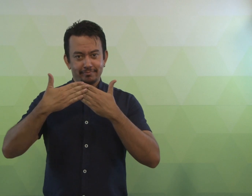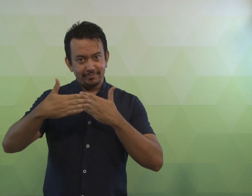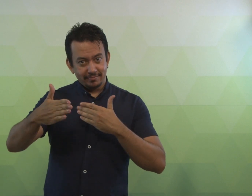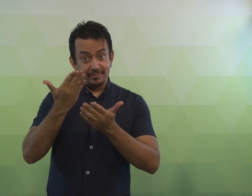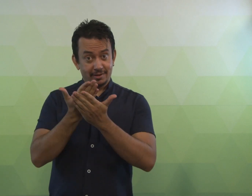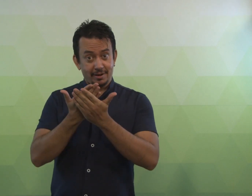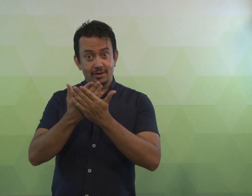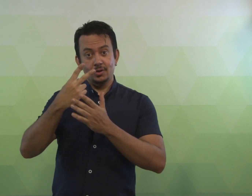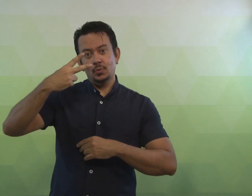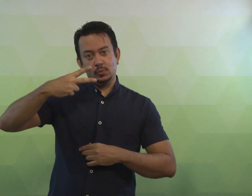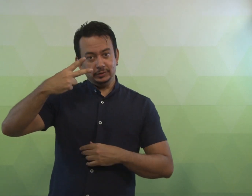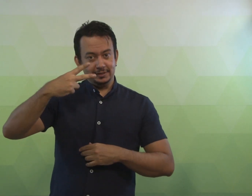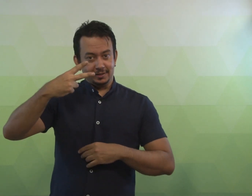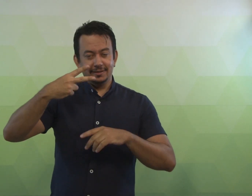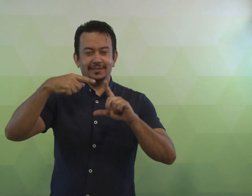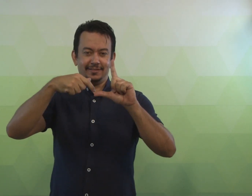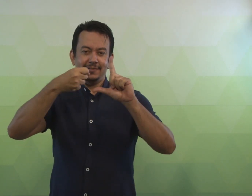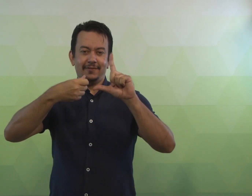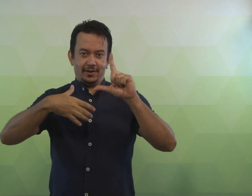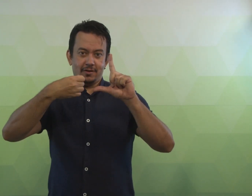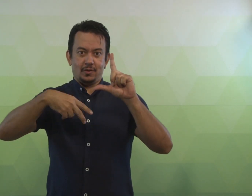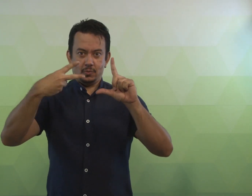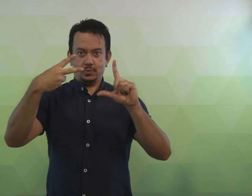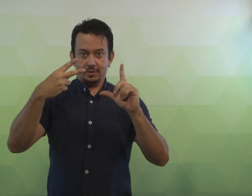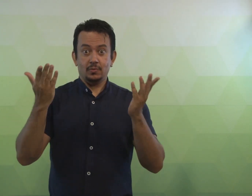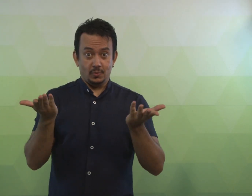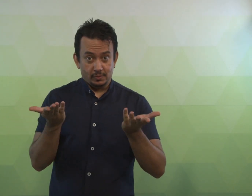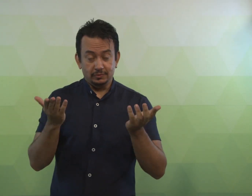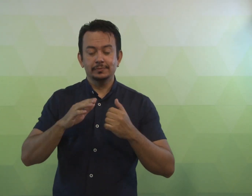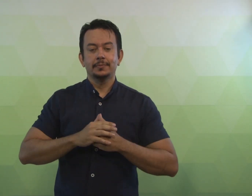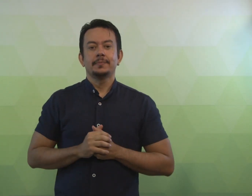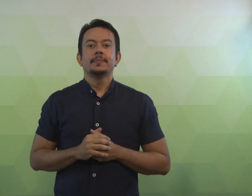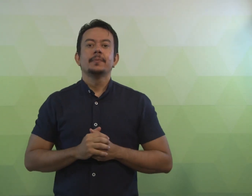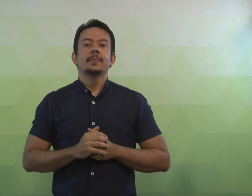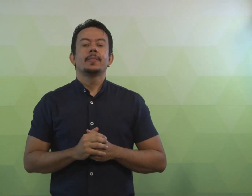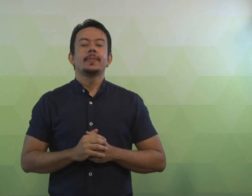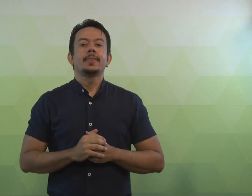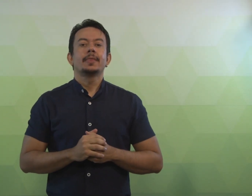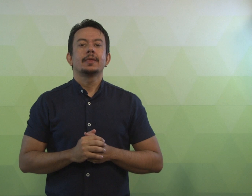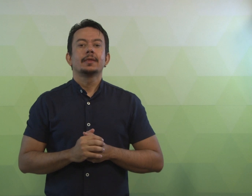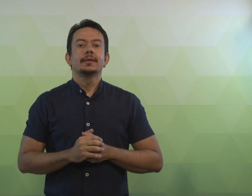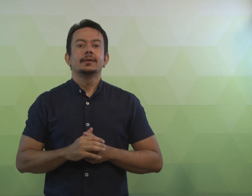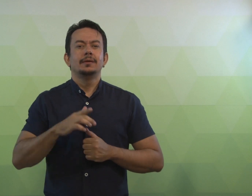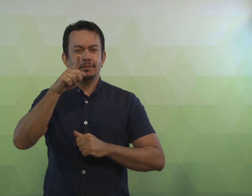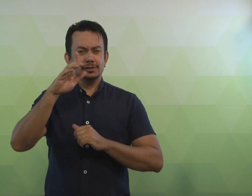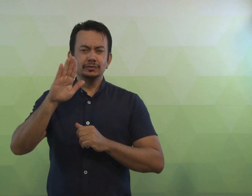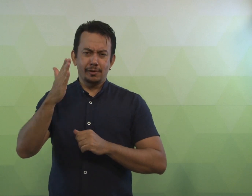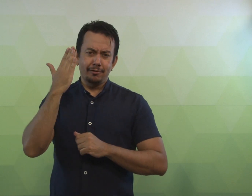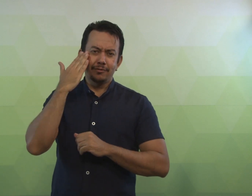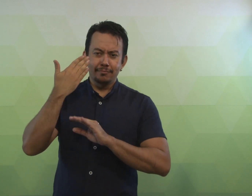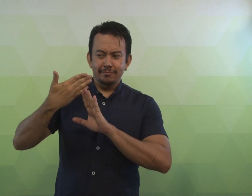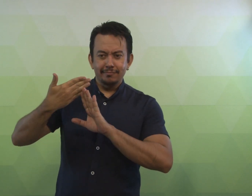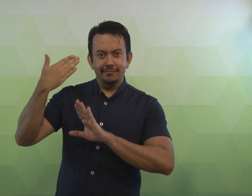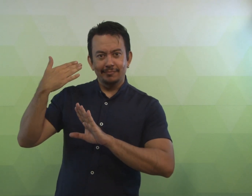Nós daremos continuidade à disciplina de psicolinguística e agora nós trabalharemos a unidade